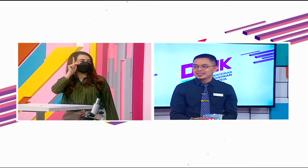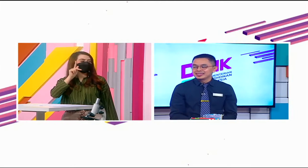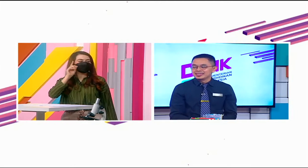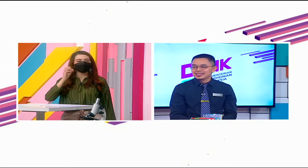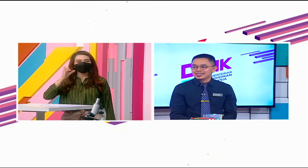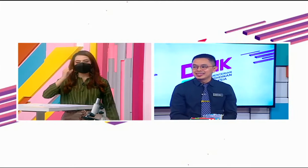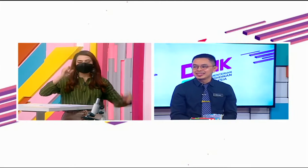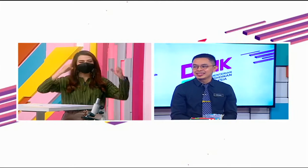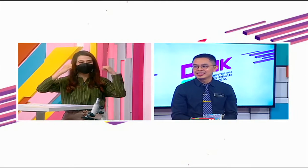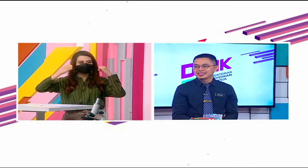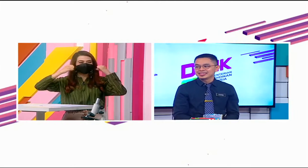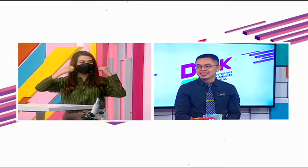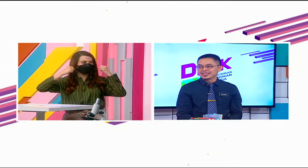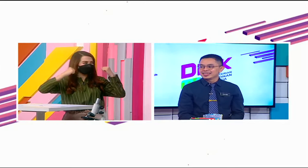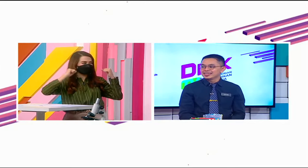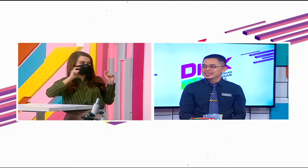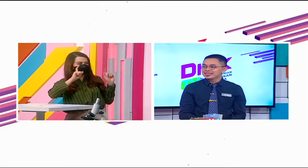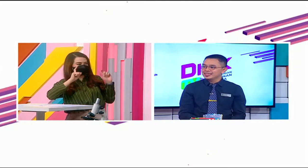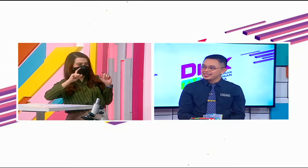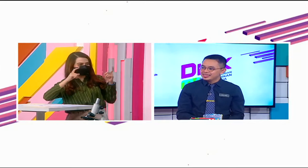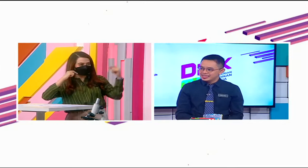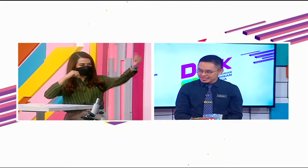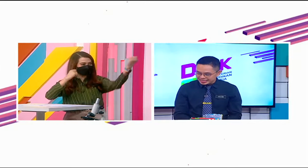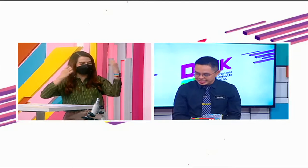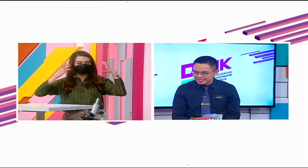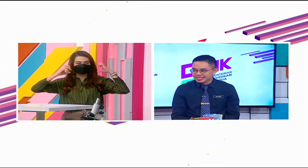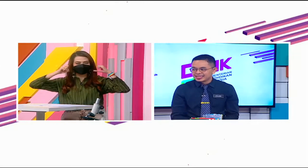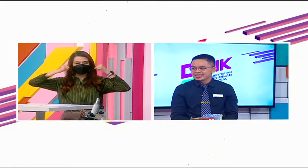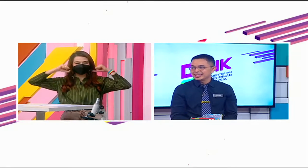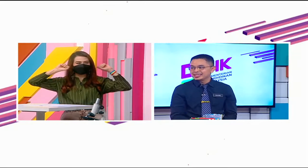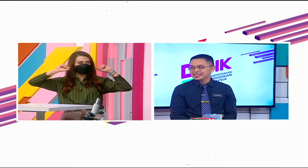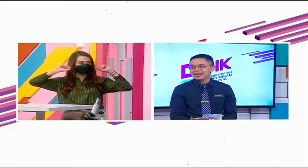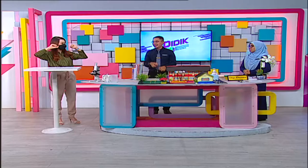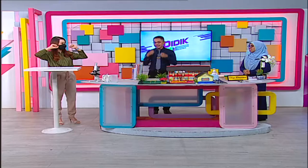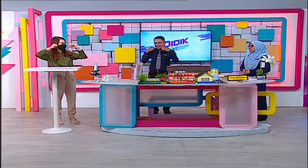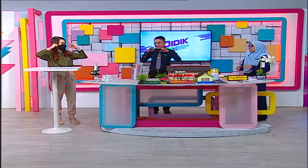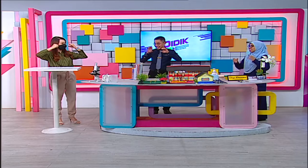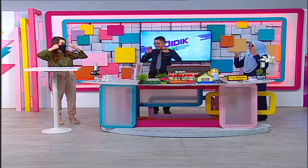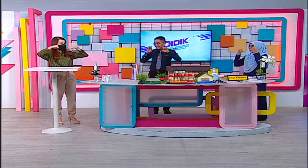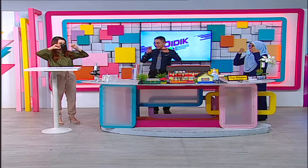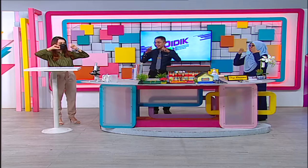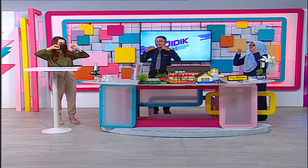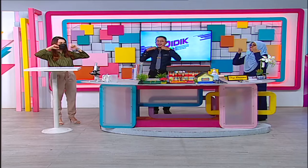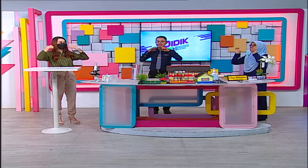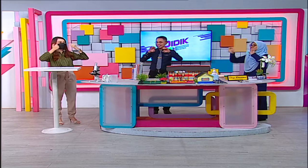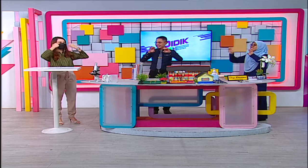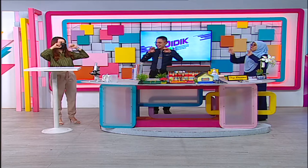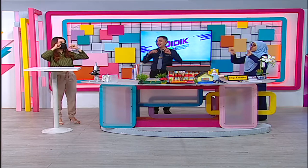Okey, kalau Eli saya tahu dulu ada cikgu pernah datang dan ajar saya. Eli. Betul ke? Eli. Kan? Macam